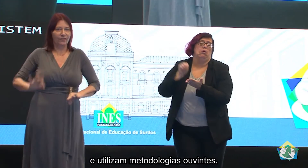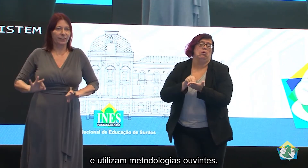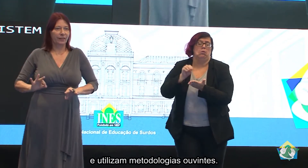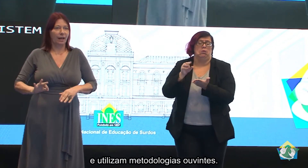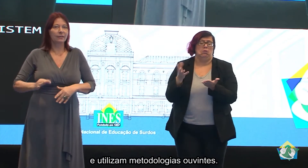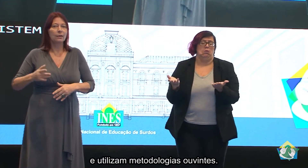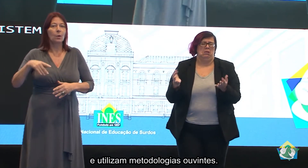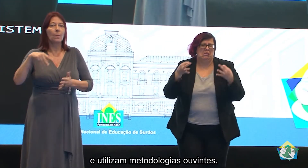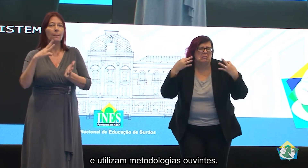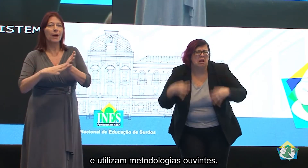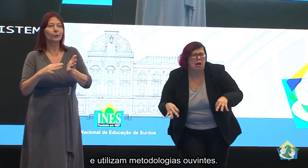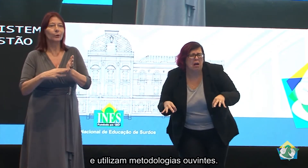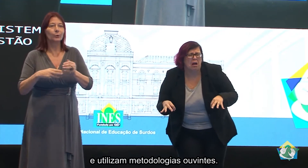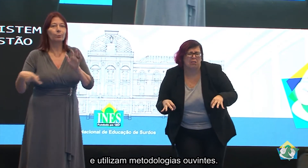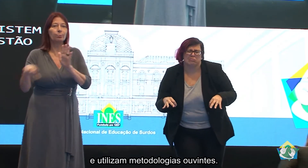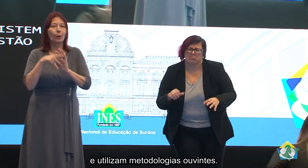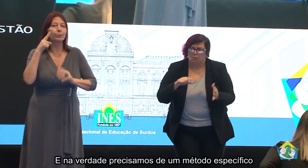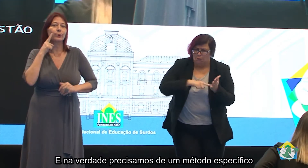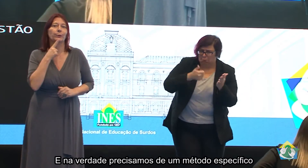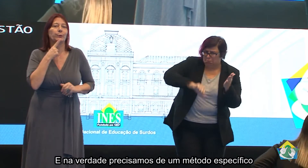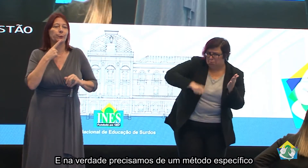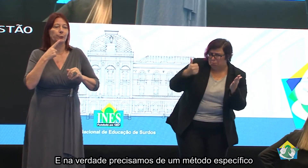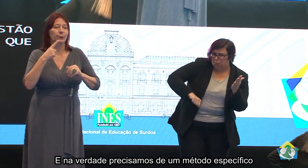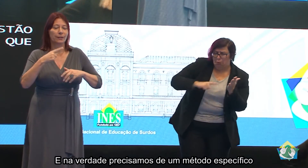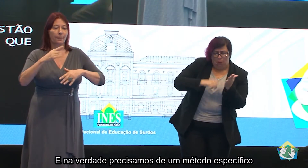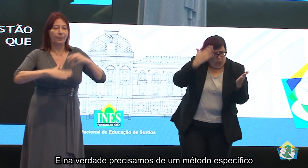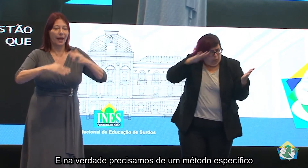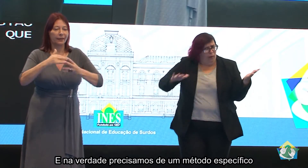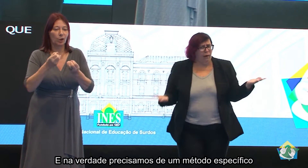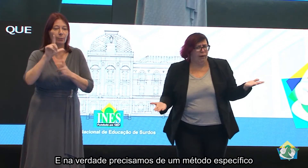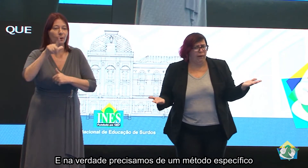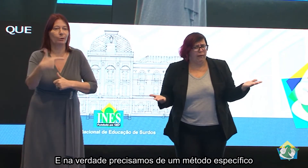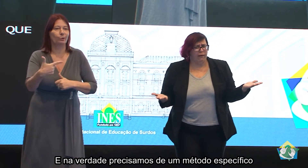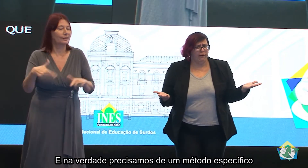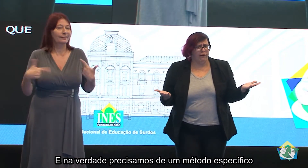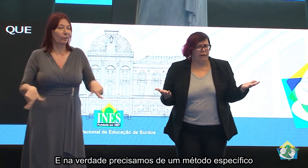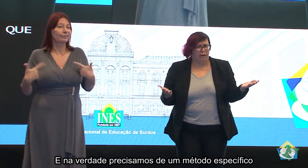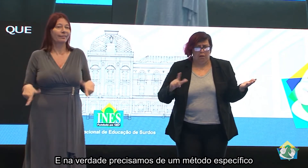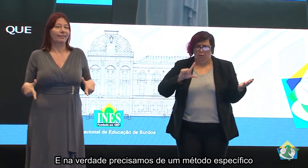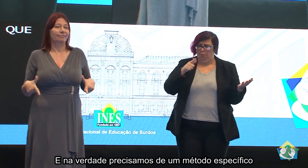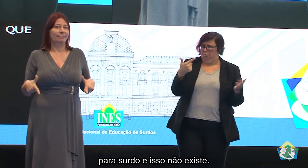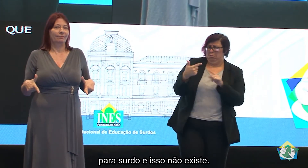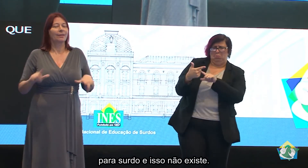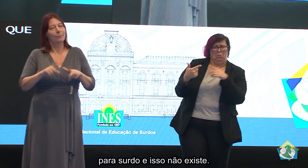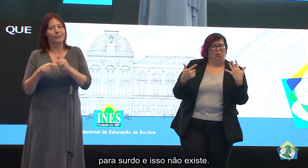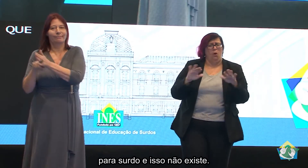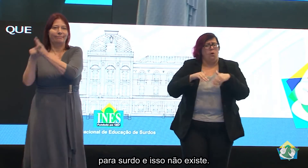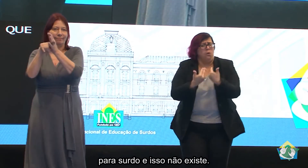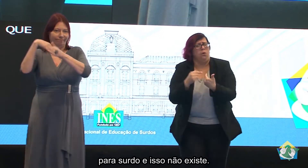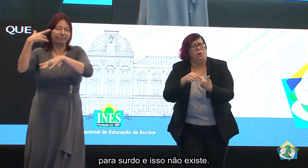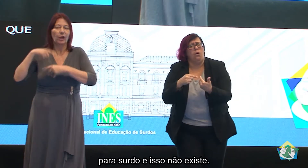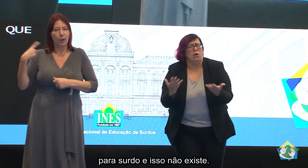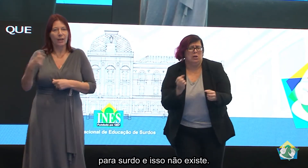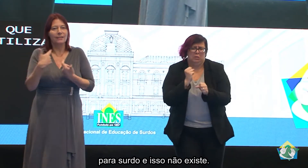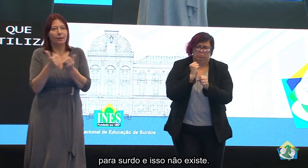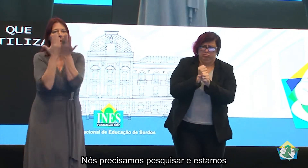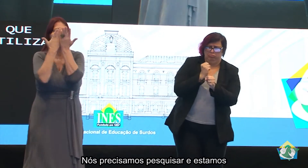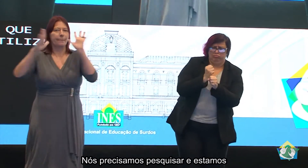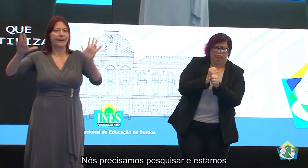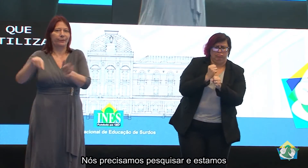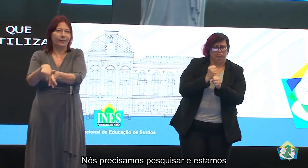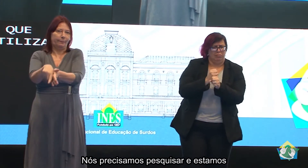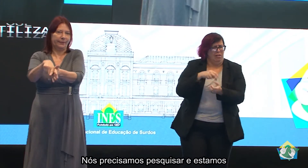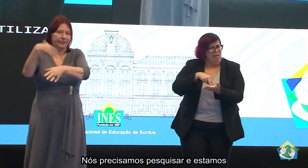se utilizam de metodologias ouvintes, mas na verdade nós precisamos de um método específico para surdo e isso não existe.